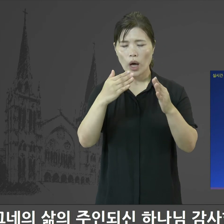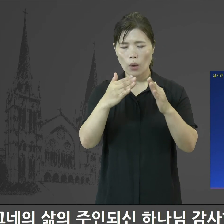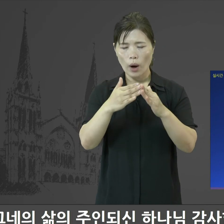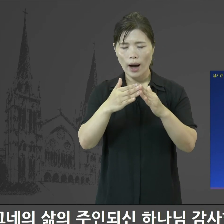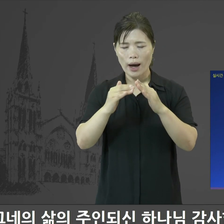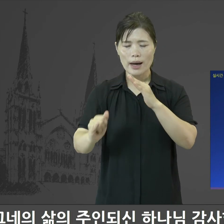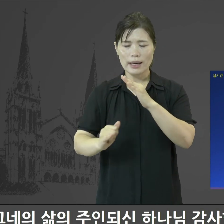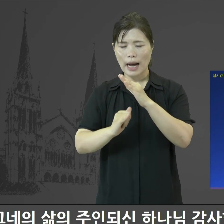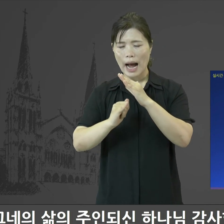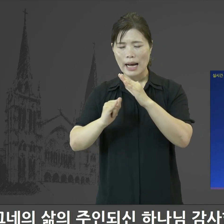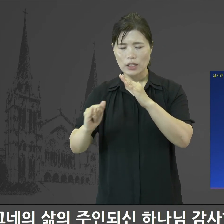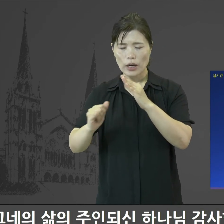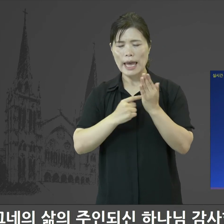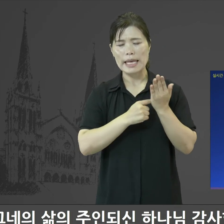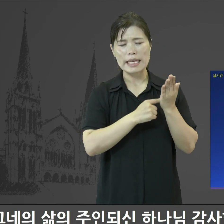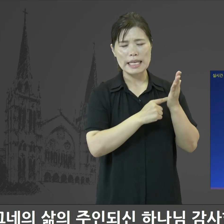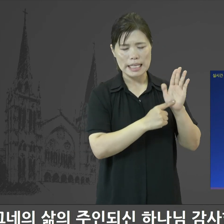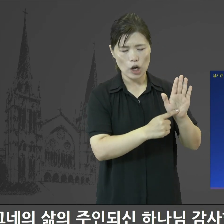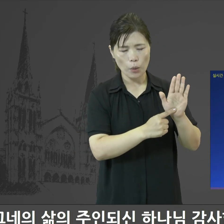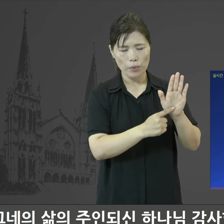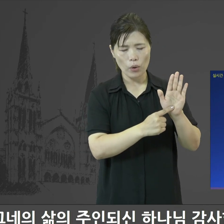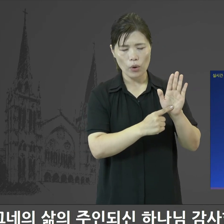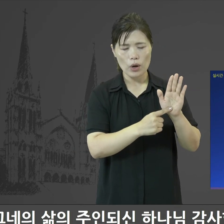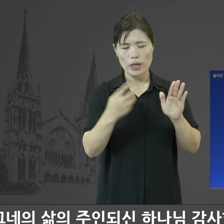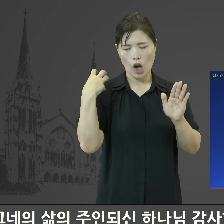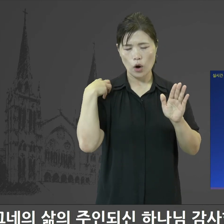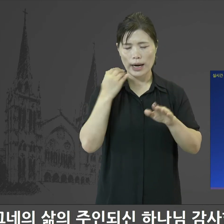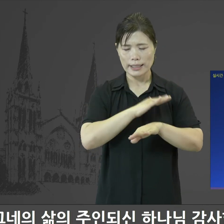감당하는 모든 충현의 성도가 되게 하여